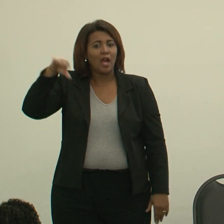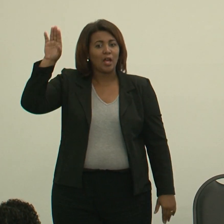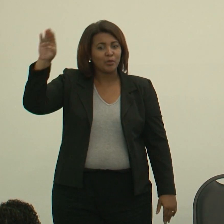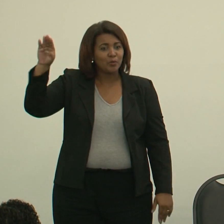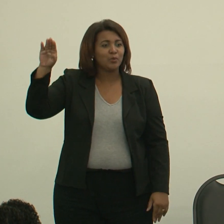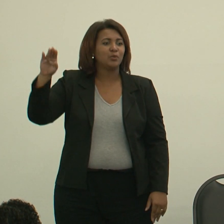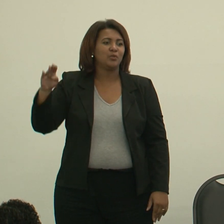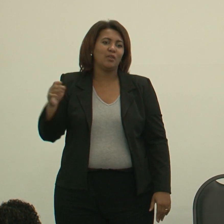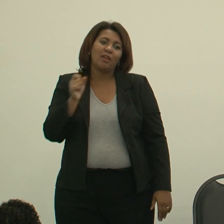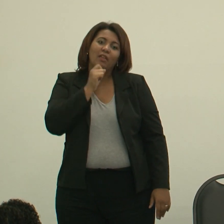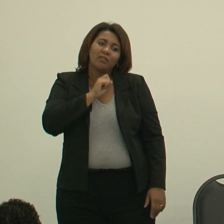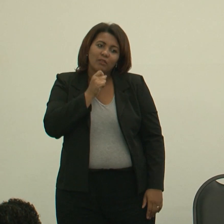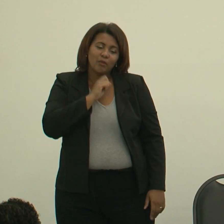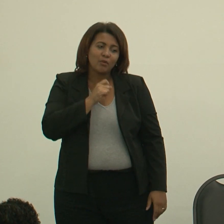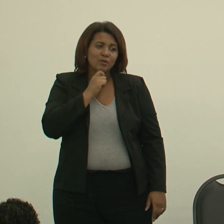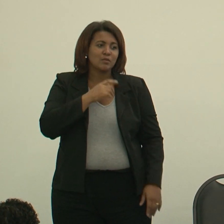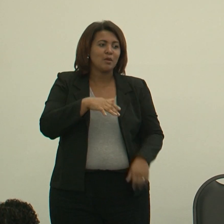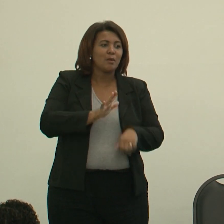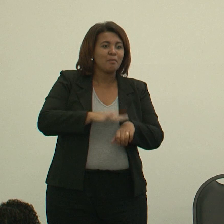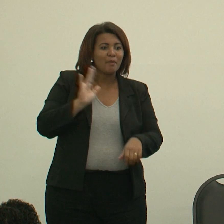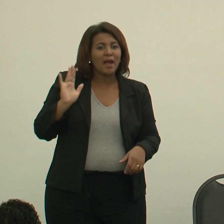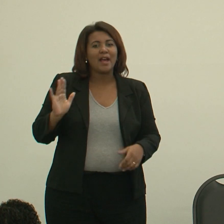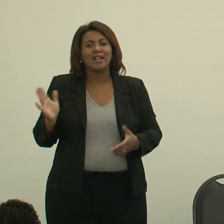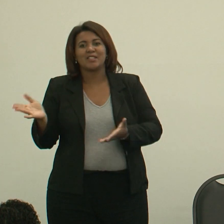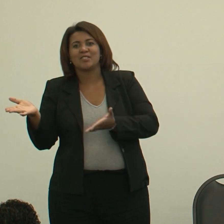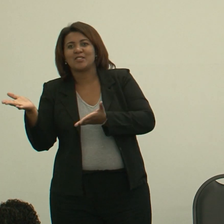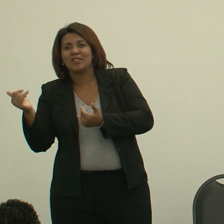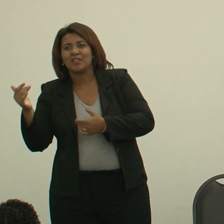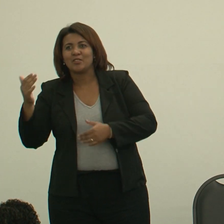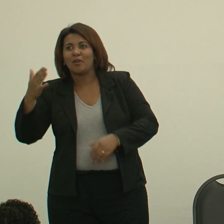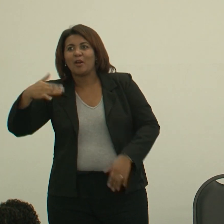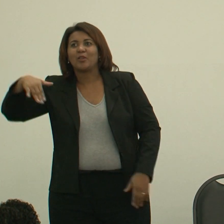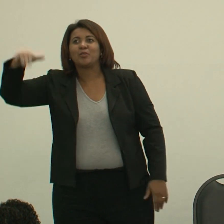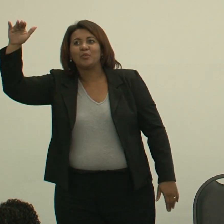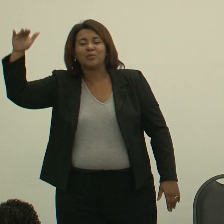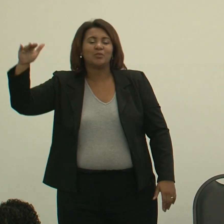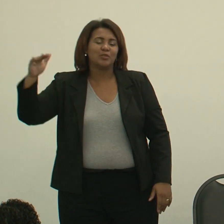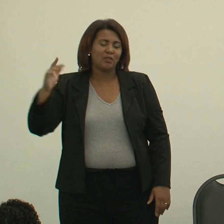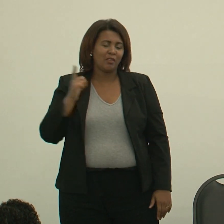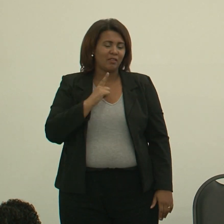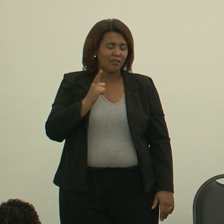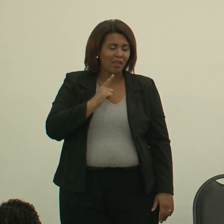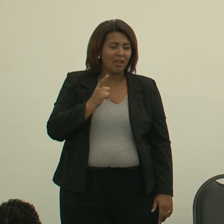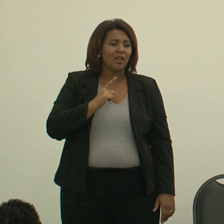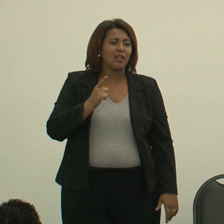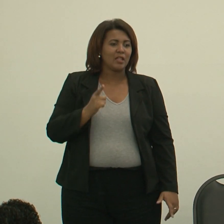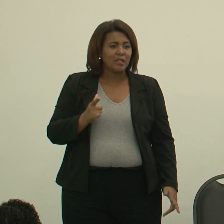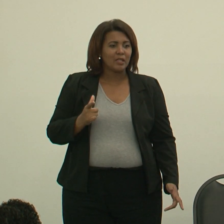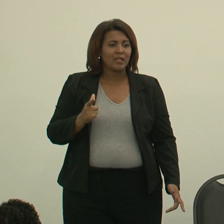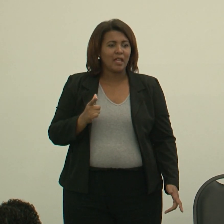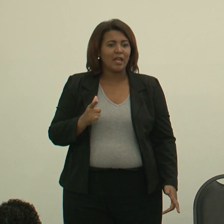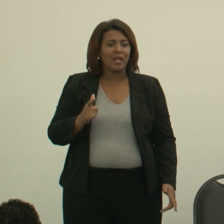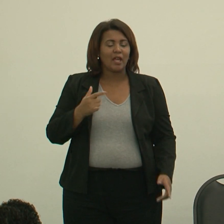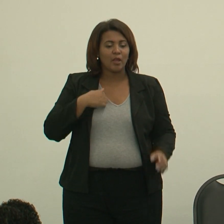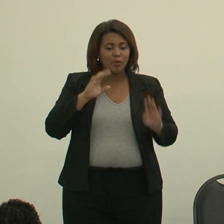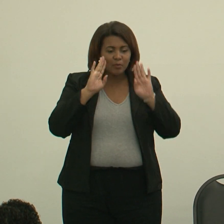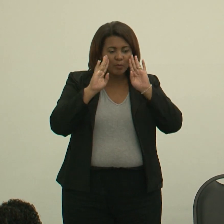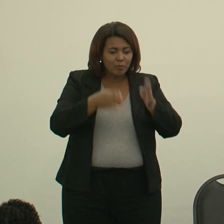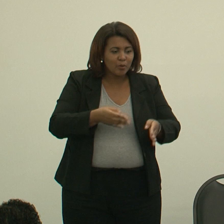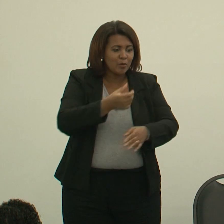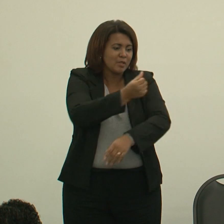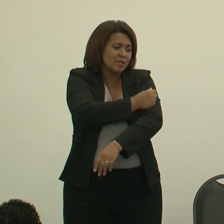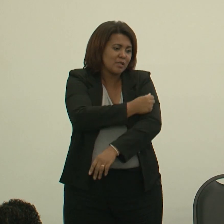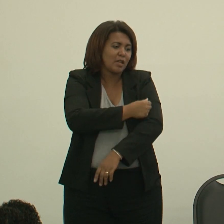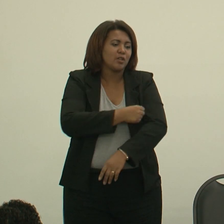mais adulto do que jovem, menos idoso do que adulto, mas esse é o nosso público. Não por exemplo, eu não dou aula de 6º ano